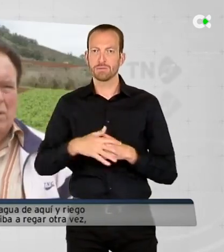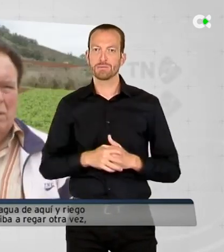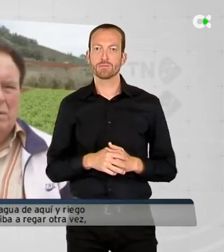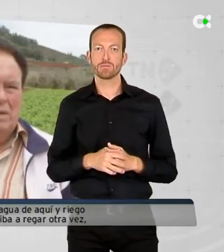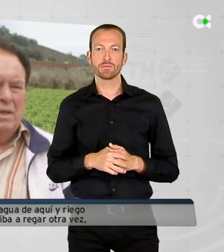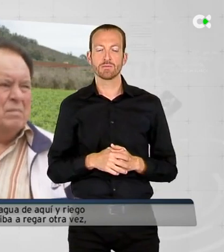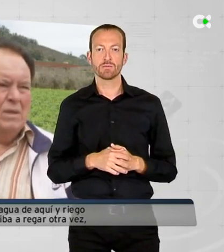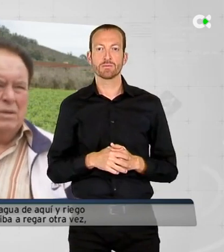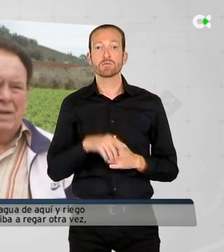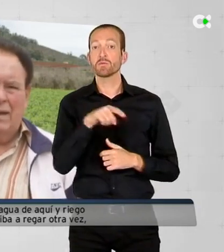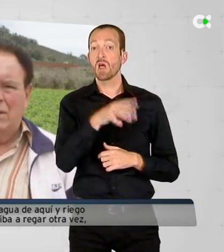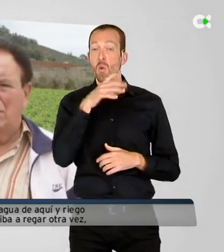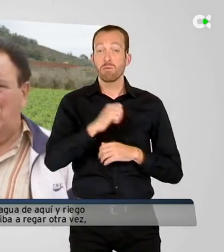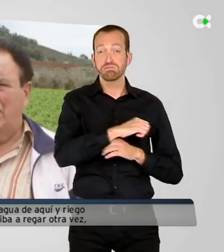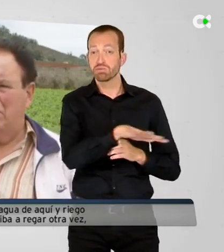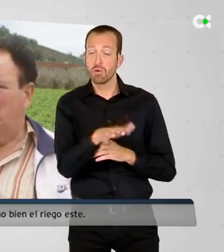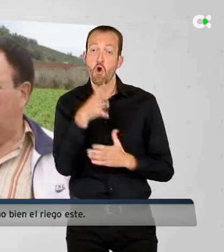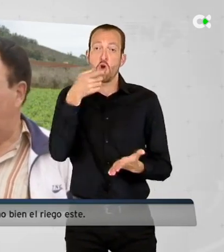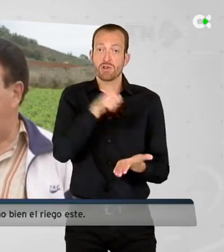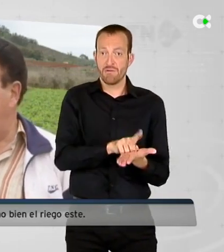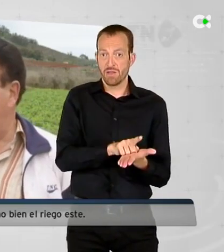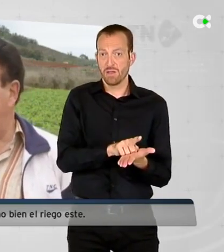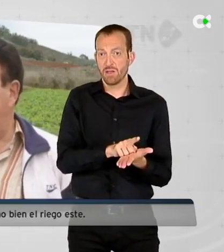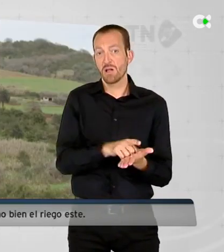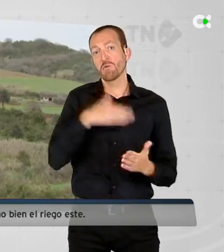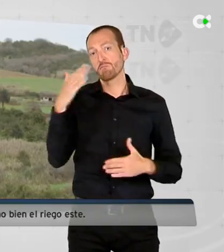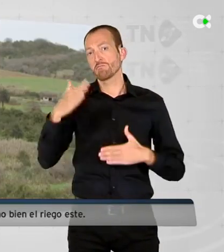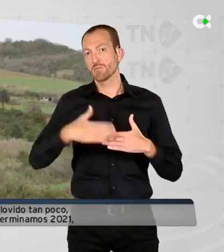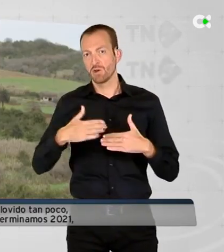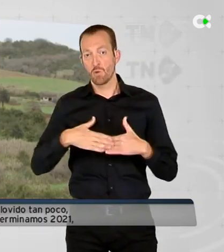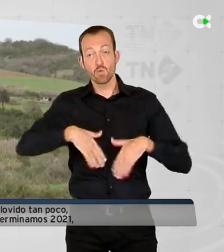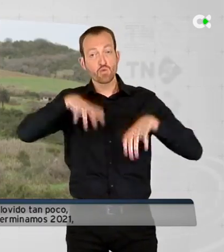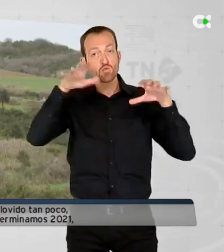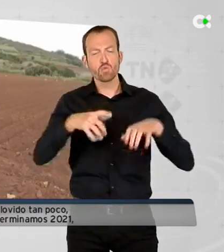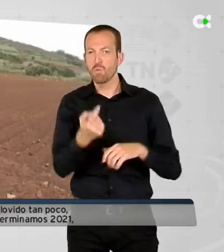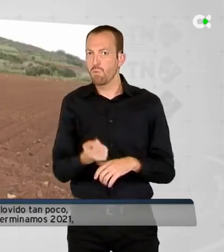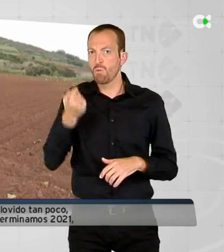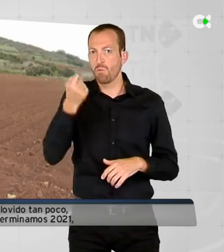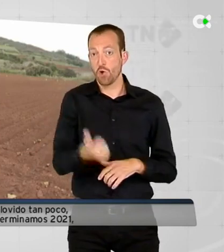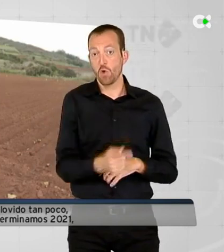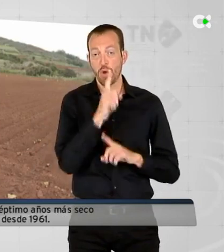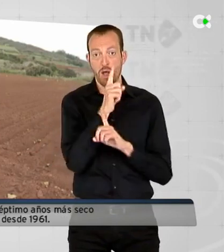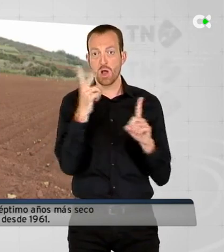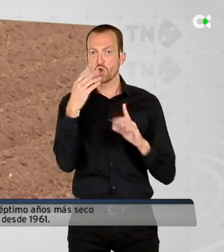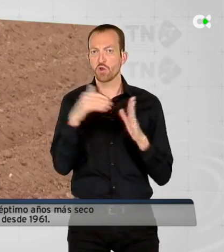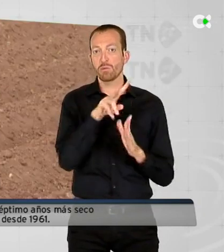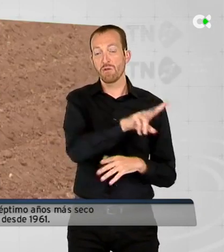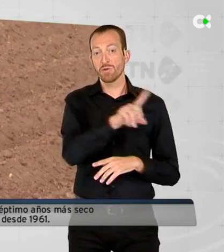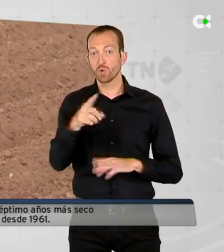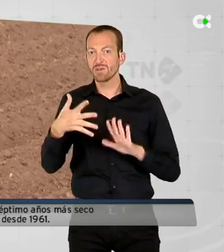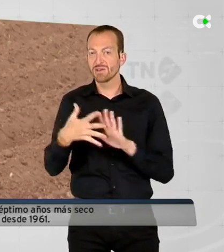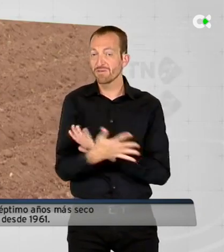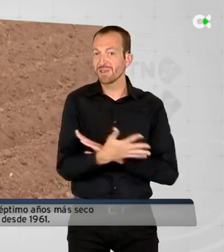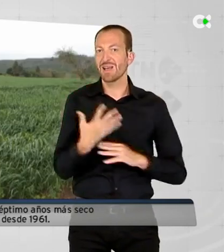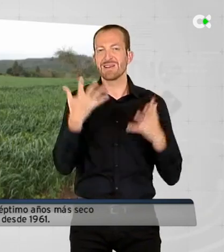llevan dos riegos y ahora se me ha regado otra vez, pero ahora que vino bien el riego este. Ha llovido tampoco que terminamos 2021 como el séptimo año más